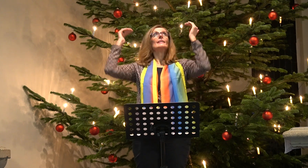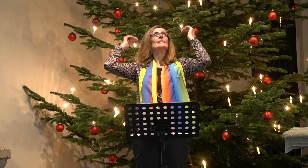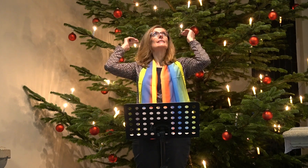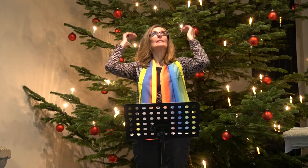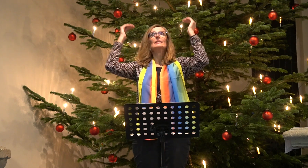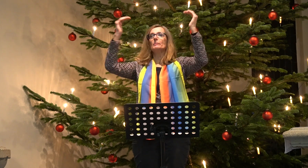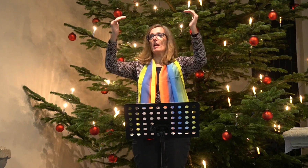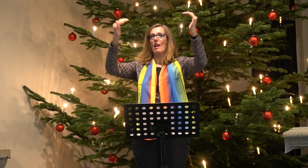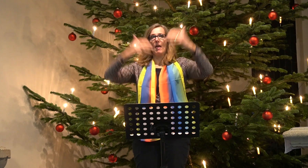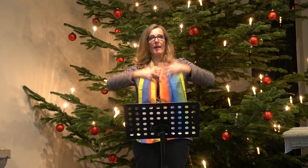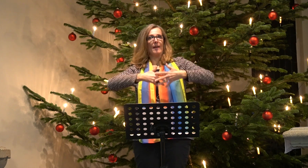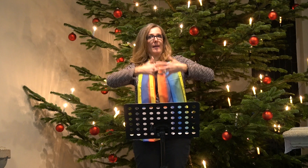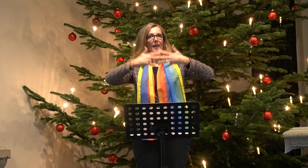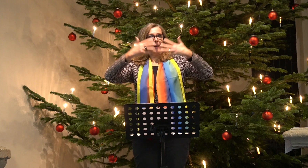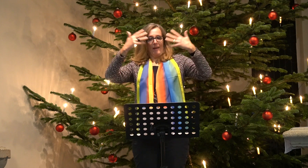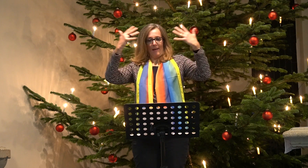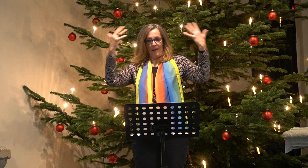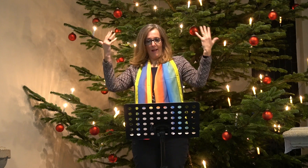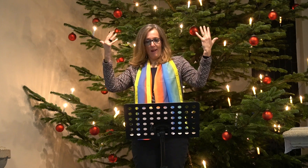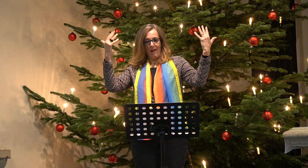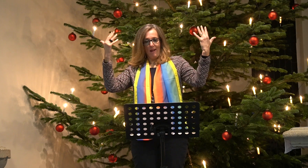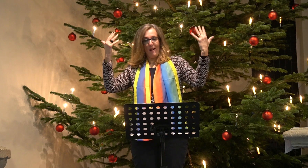Plötzlich wird der Himmel hell.